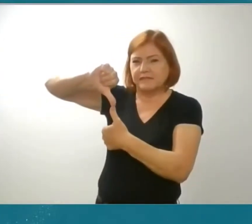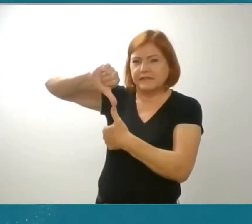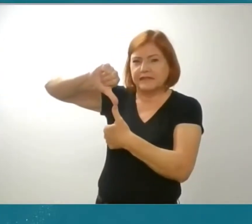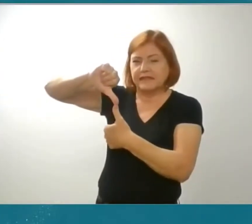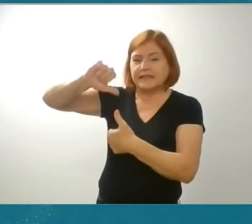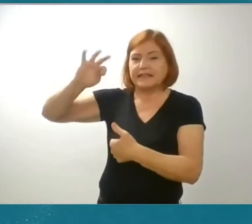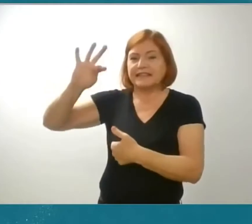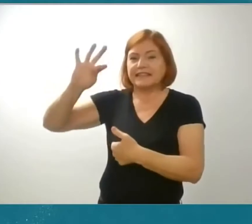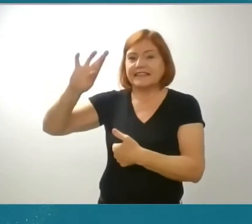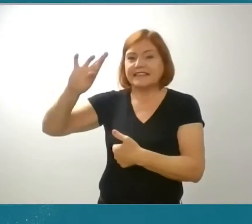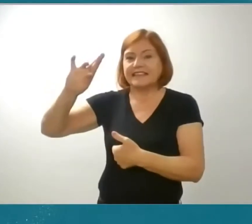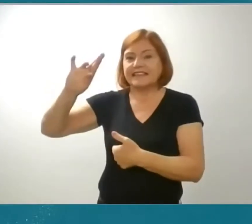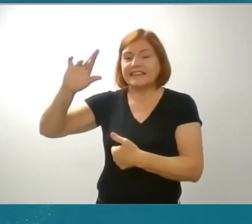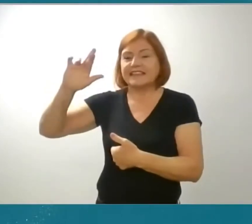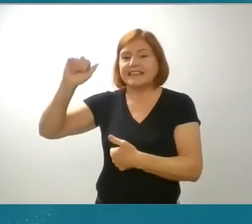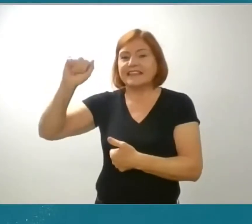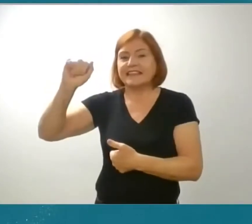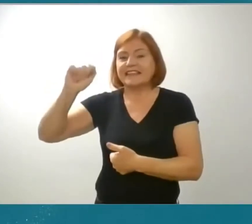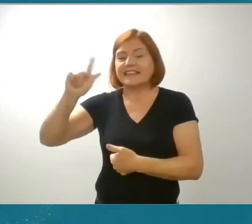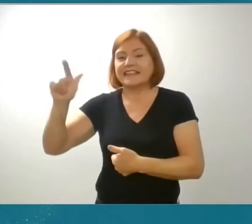usar uma analogia.